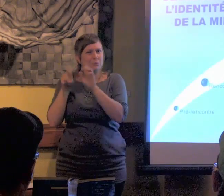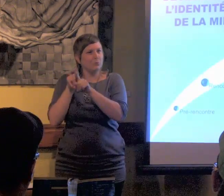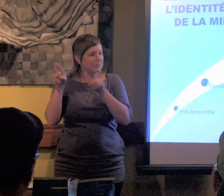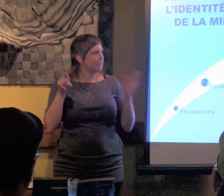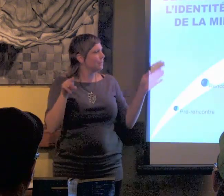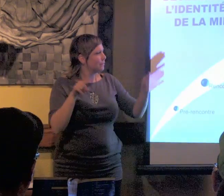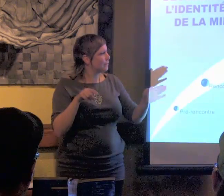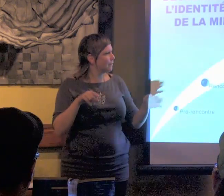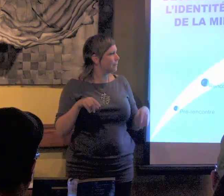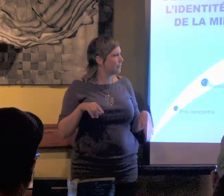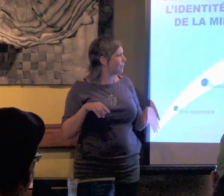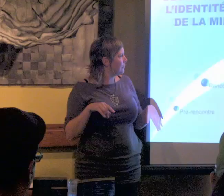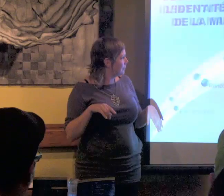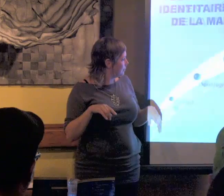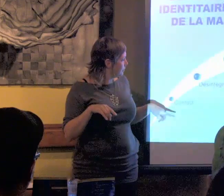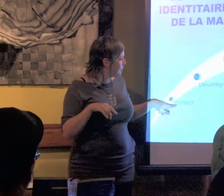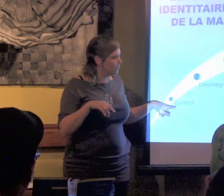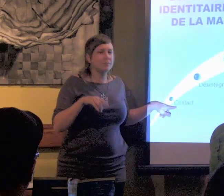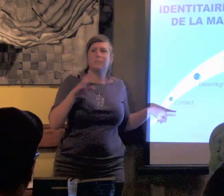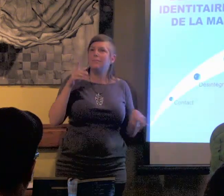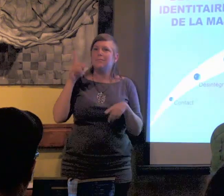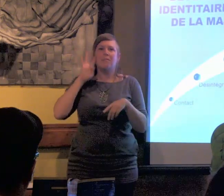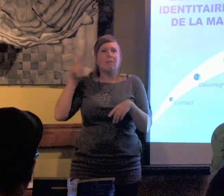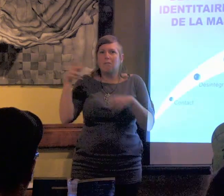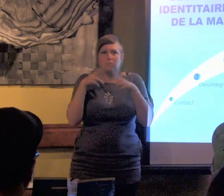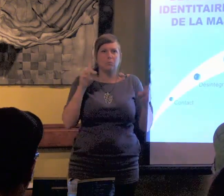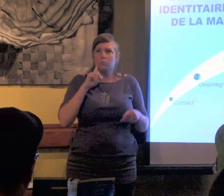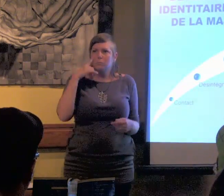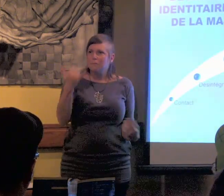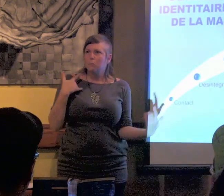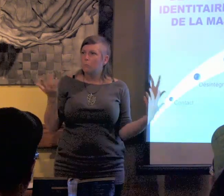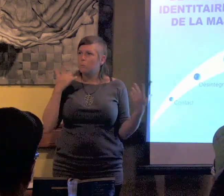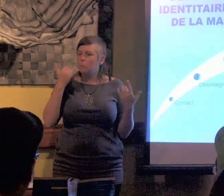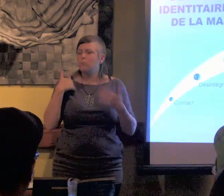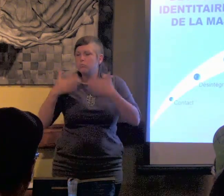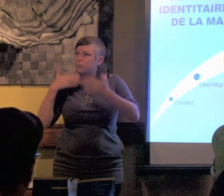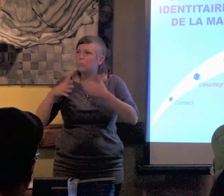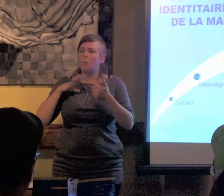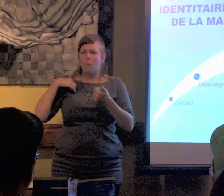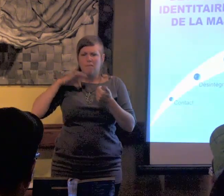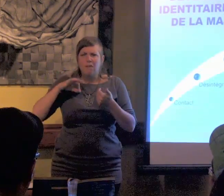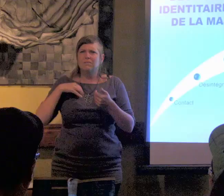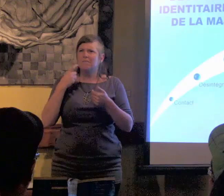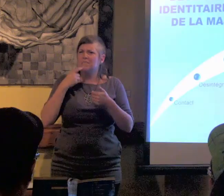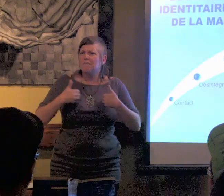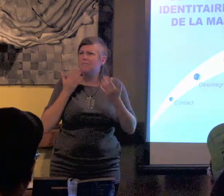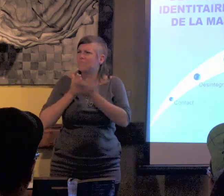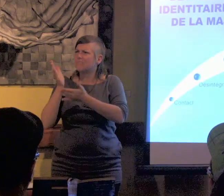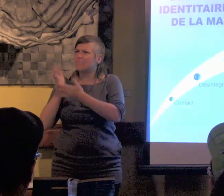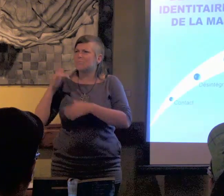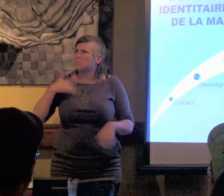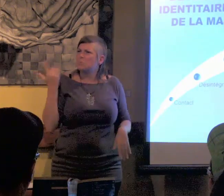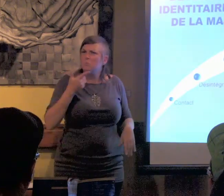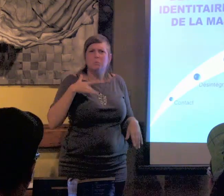les entendants aussi, ils ont le même processus. Prochaine diapositive, Annie. Donc, l'entendant qui n'a jamais vu un sourd, il